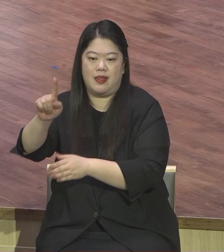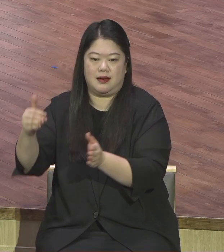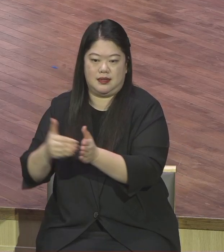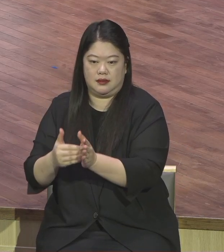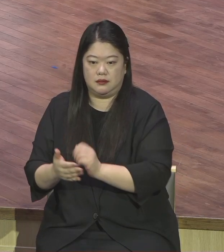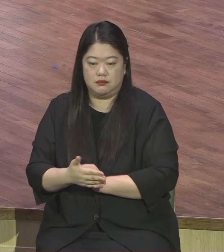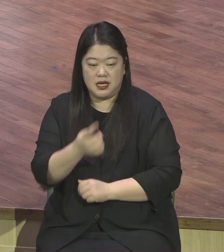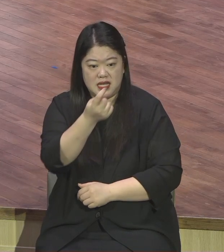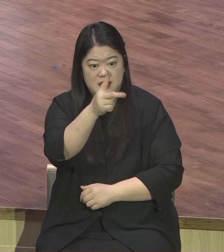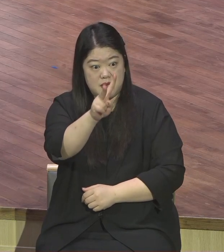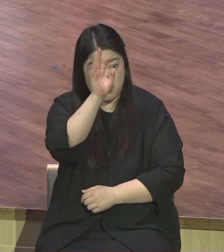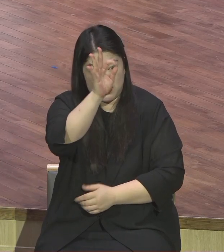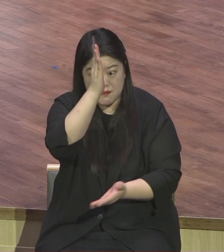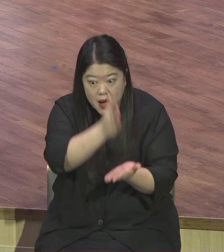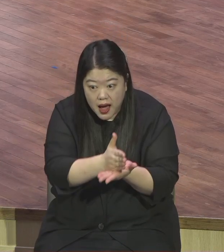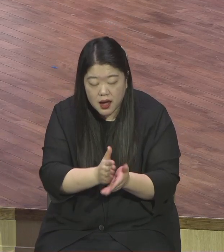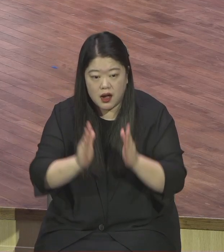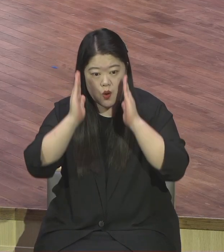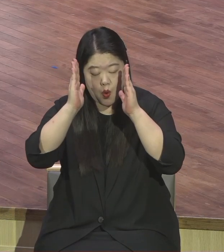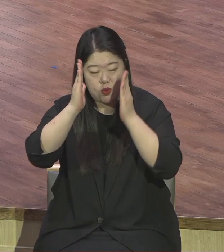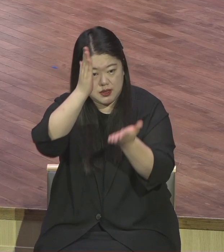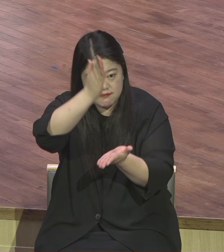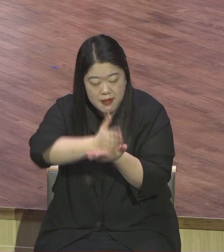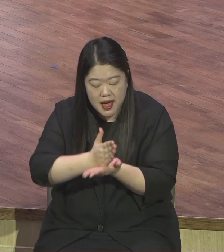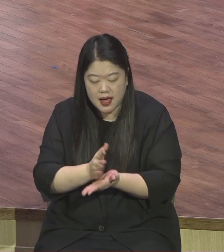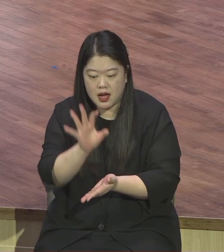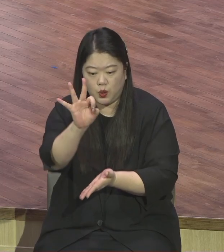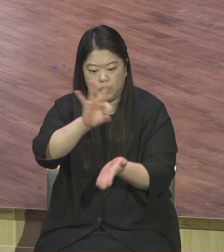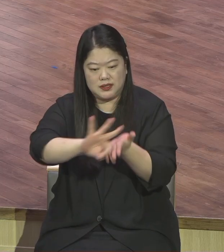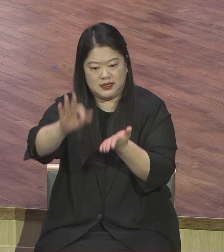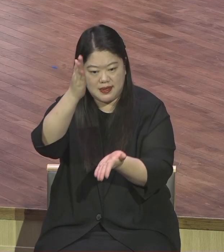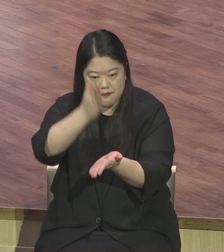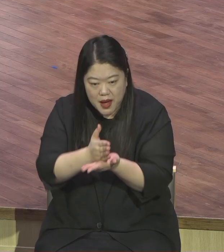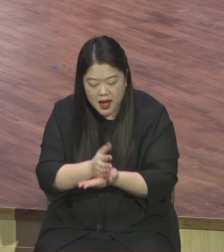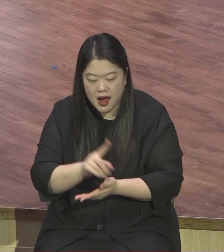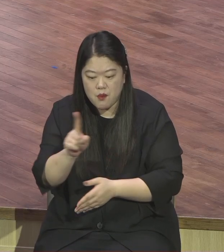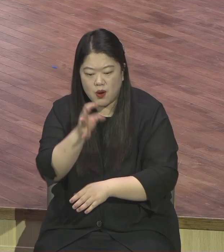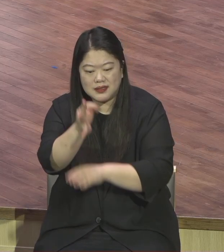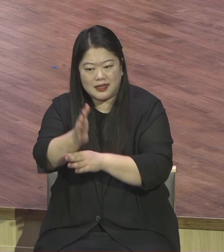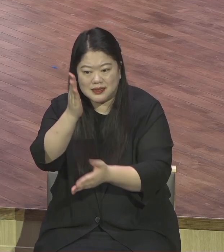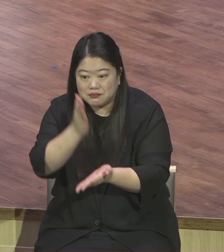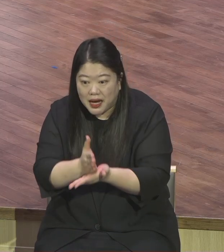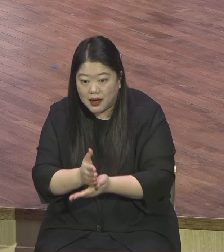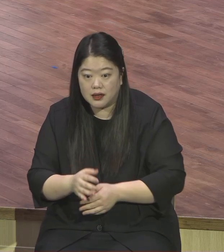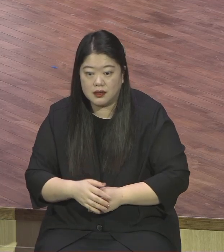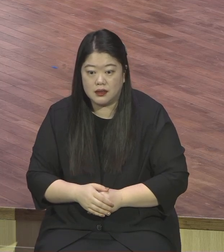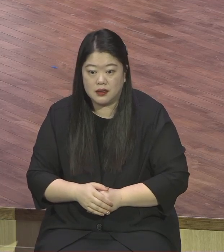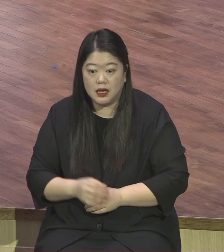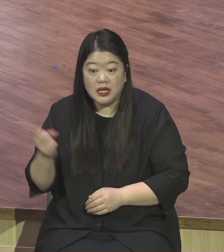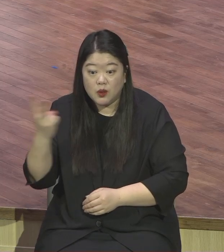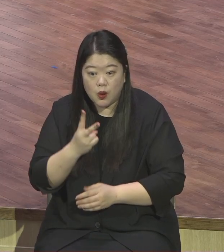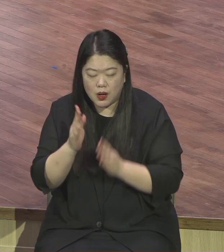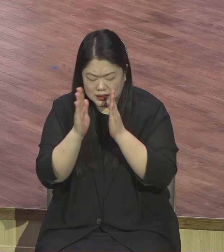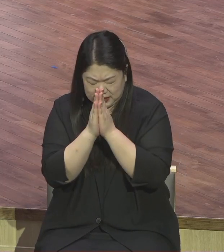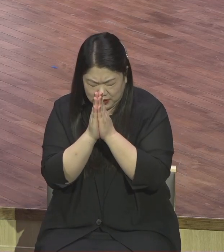심지어 선생님들이 그랬어요. 너희들 기도하다가 기도할 때 눈 뜨면 봉사 된다 그래.